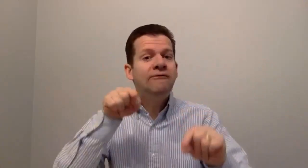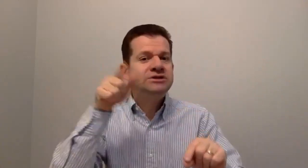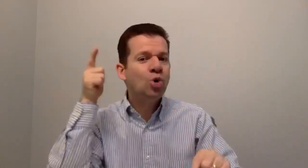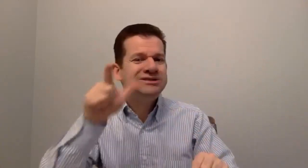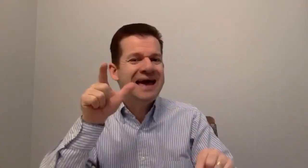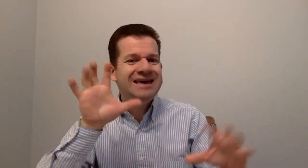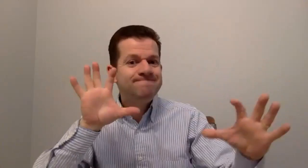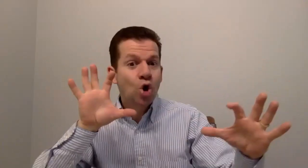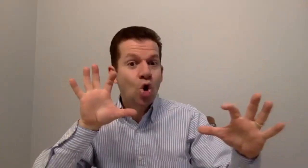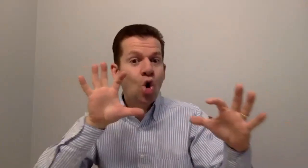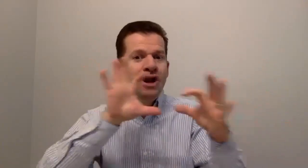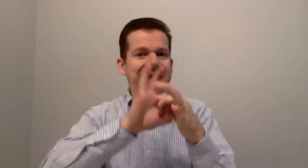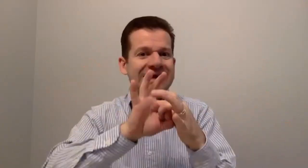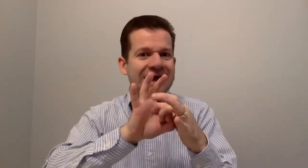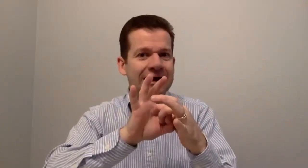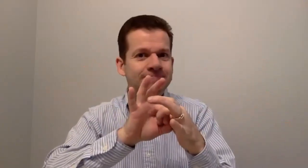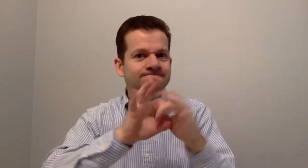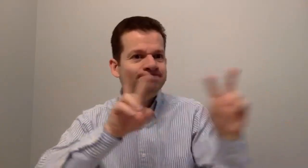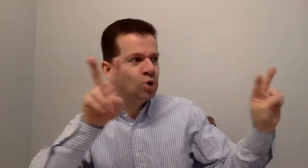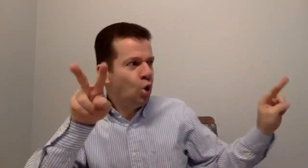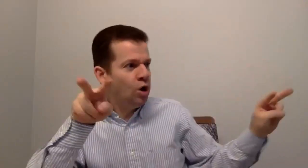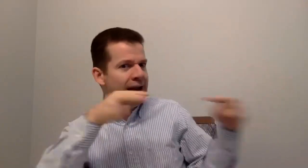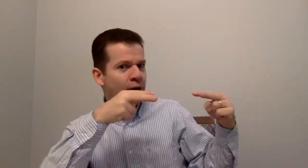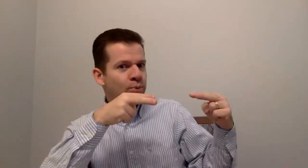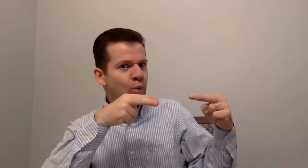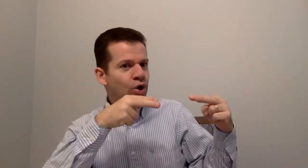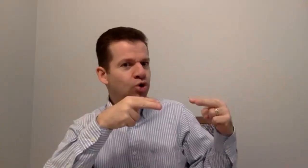você consegue conectar, olhar um para o outro,